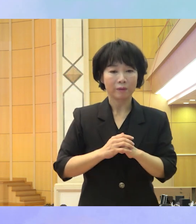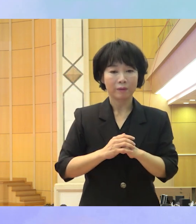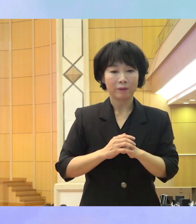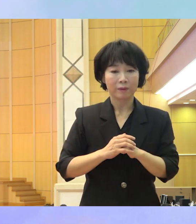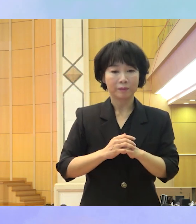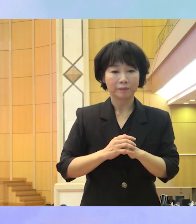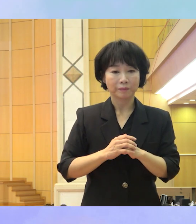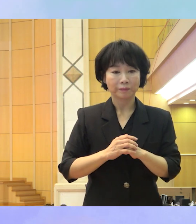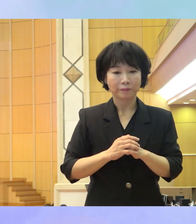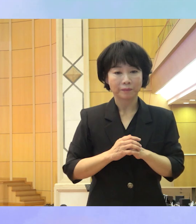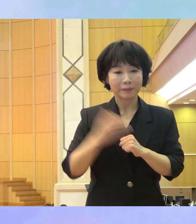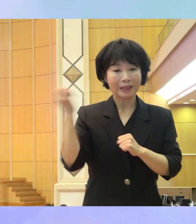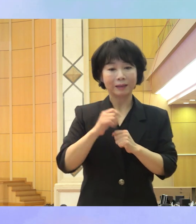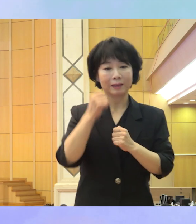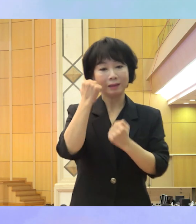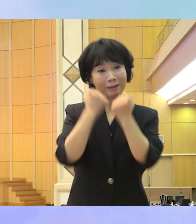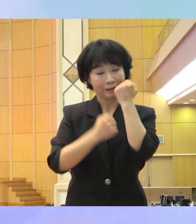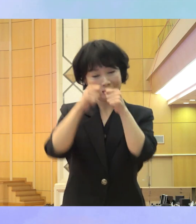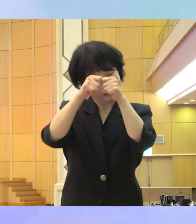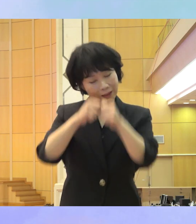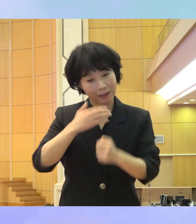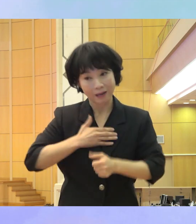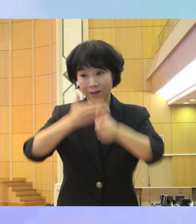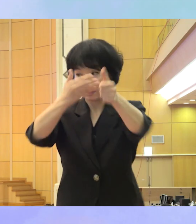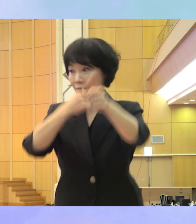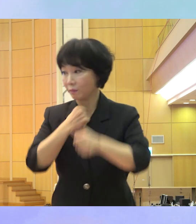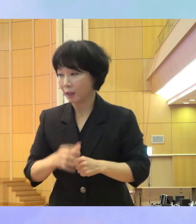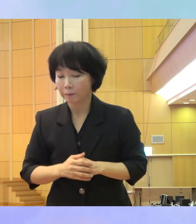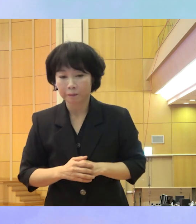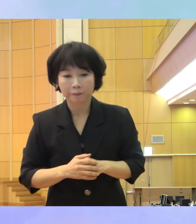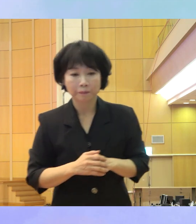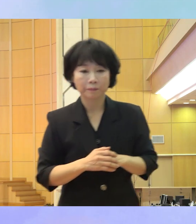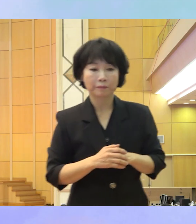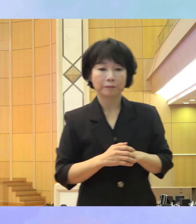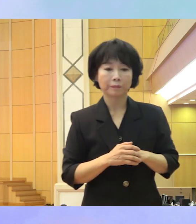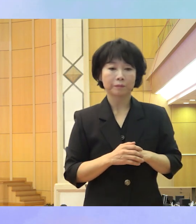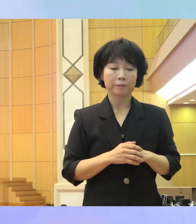조금 있다가 실상을 말씀드리도록 할 것입니다.